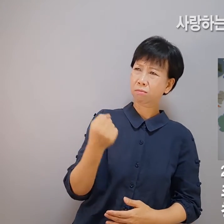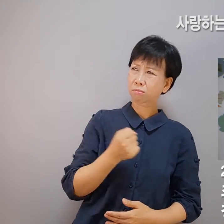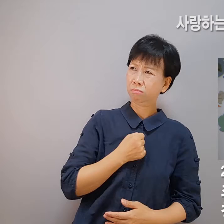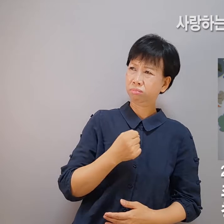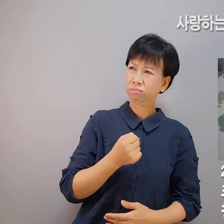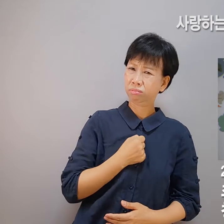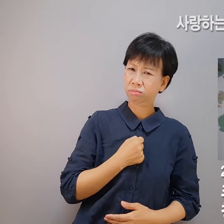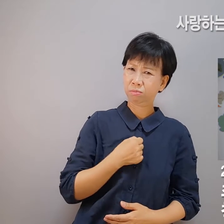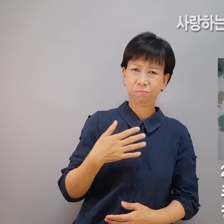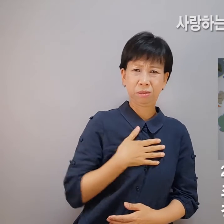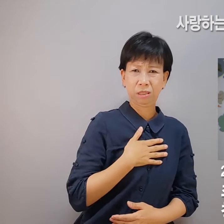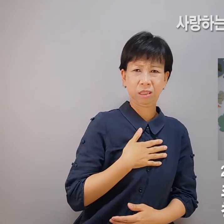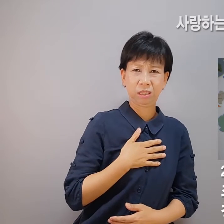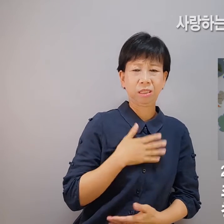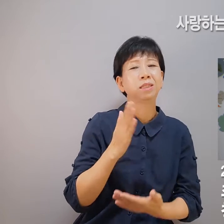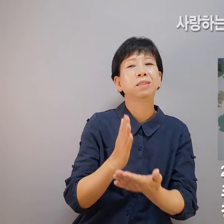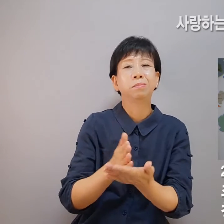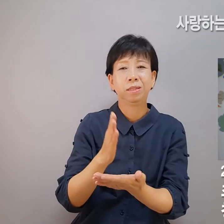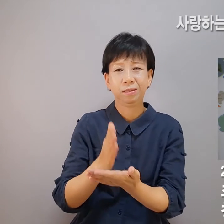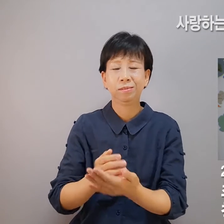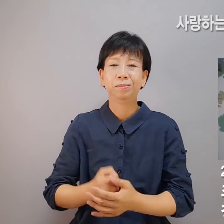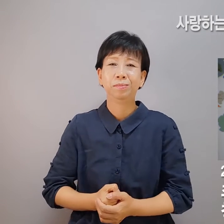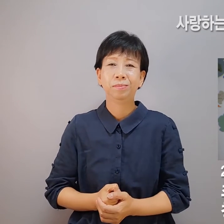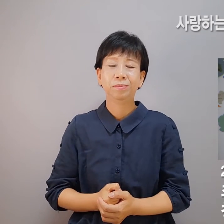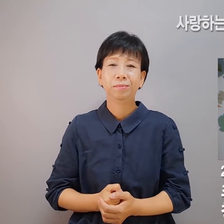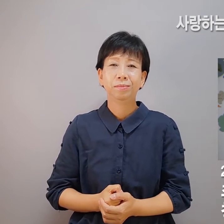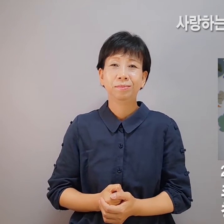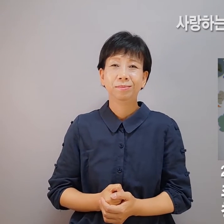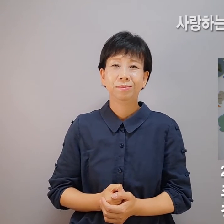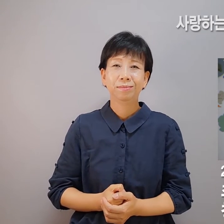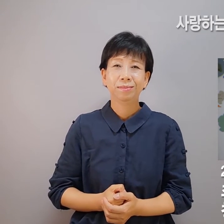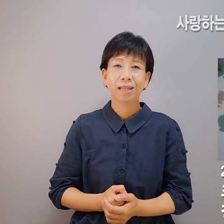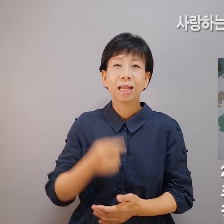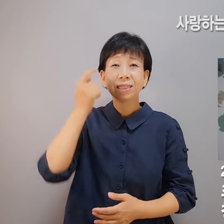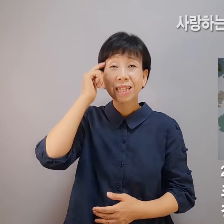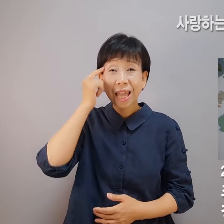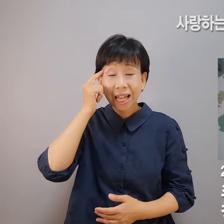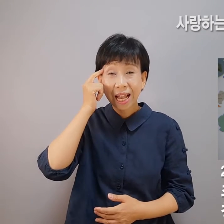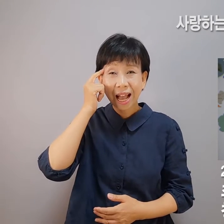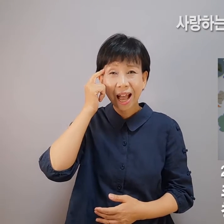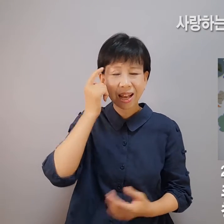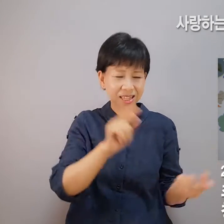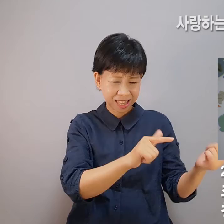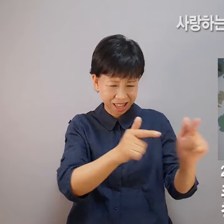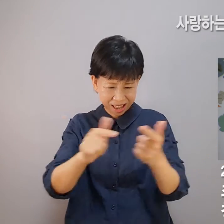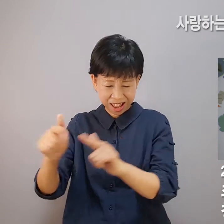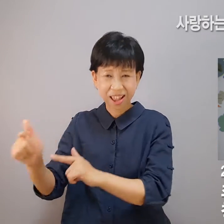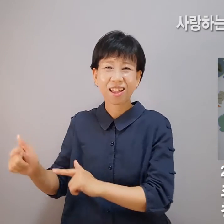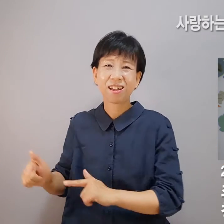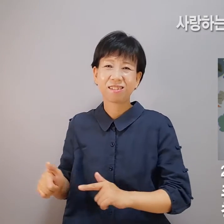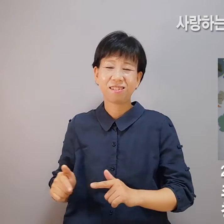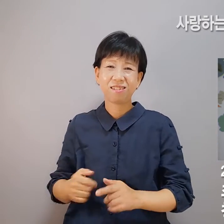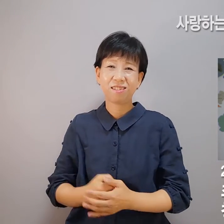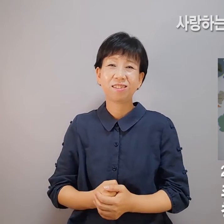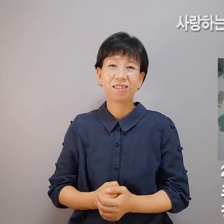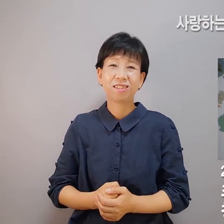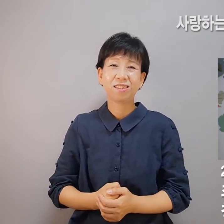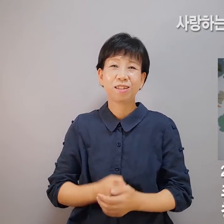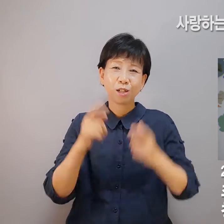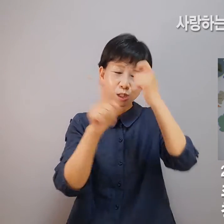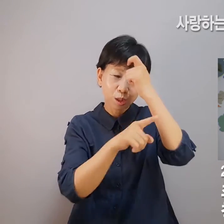그러지 마십시오. 네. 때로는 의견들이 참 다양해요. 성도님들이 10명, 100명, 수백 명 있으면